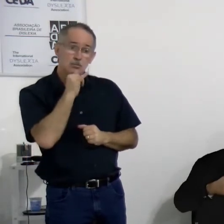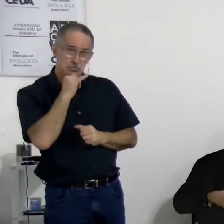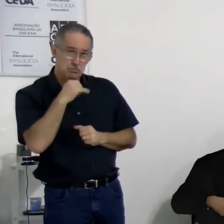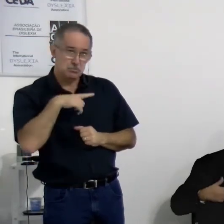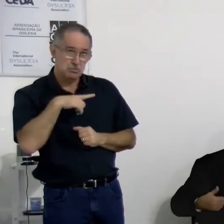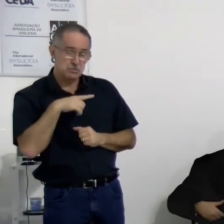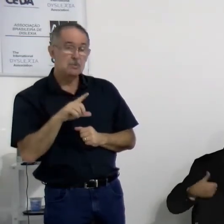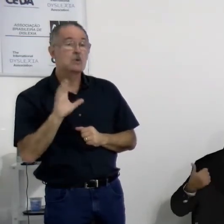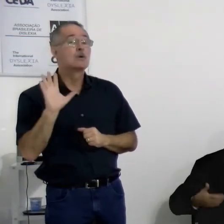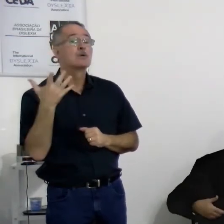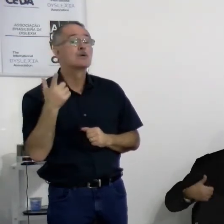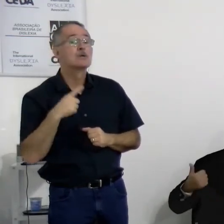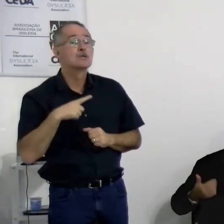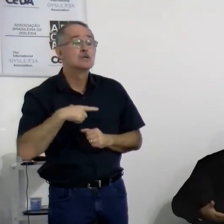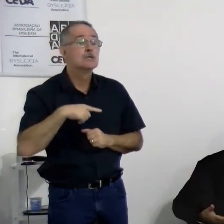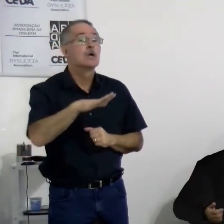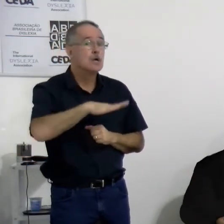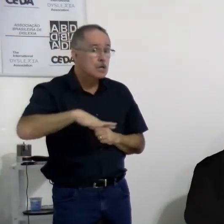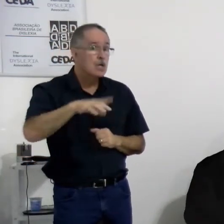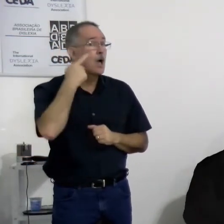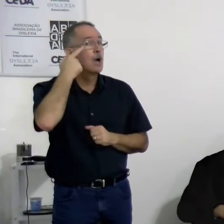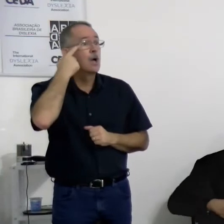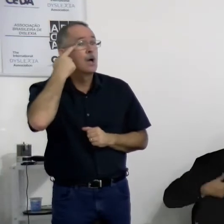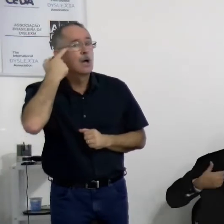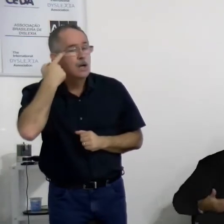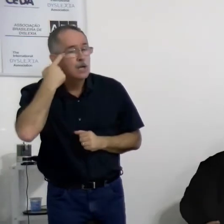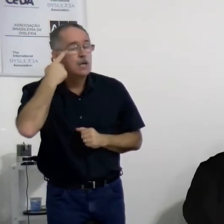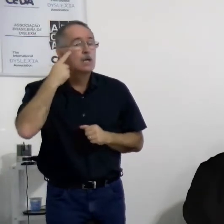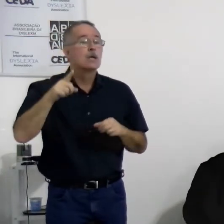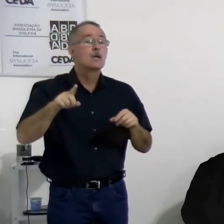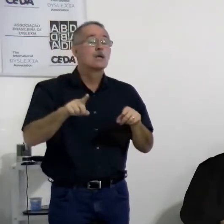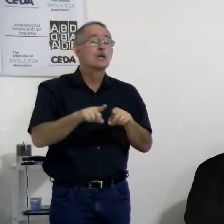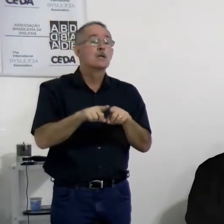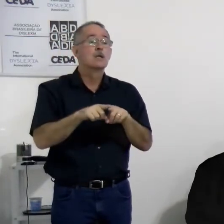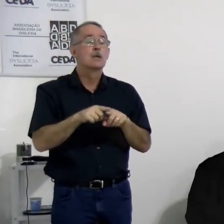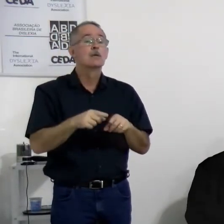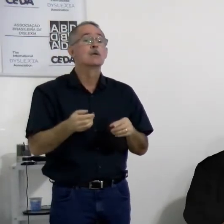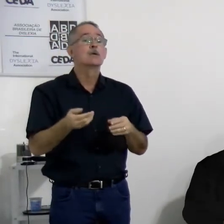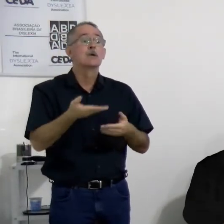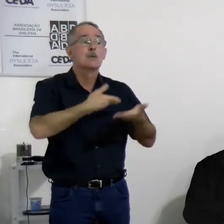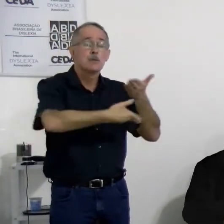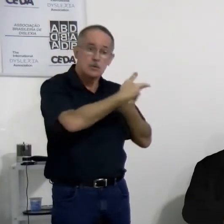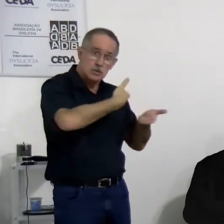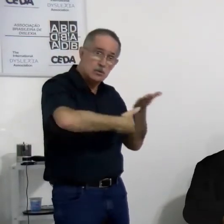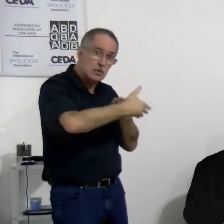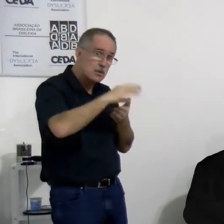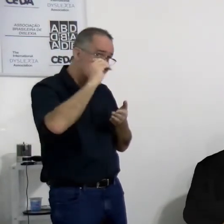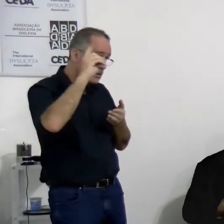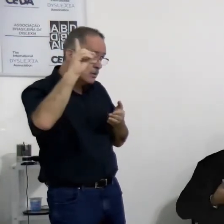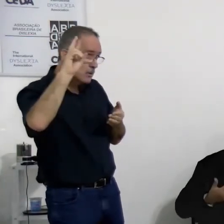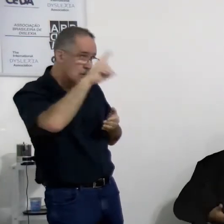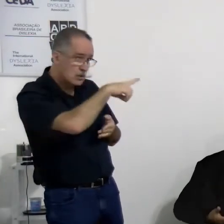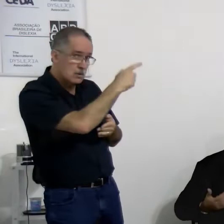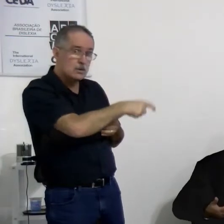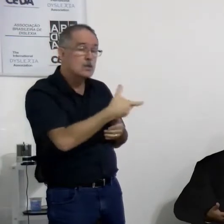né? Ele tinha um paciente japonês e na interação com ele, o Charles percebeu a